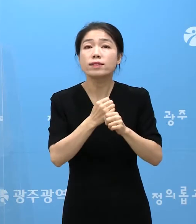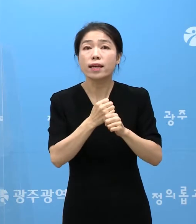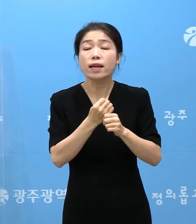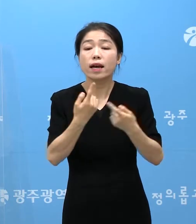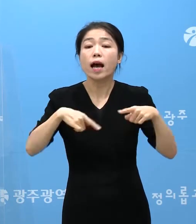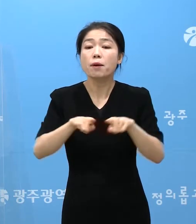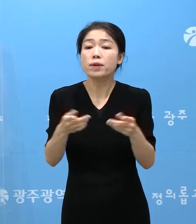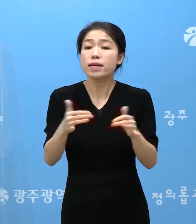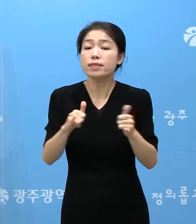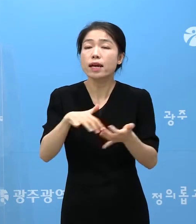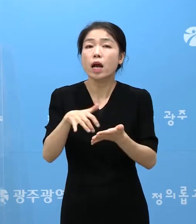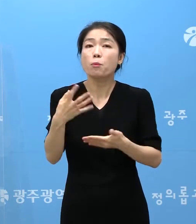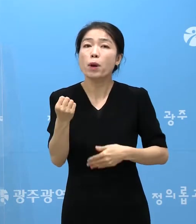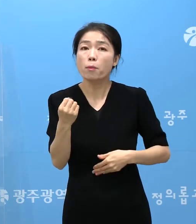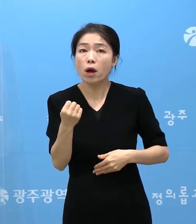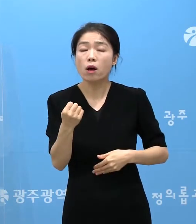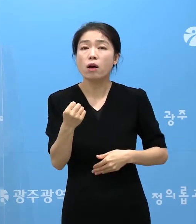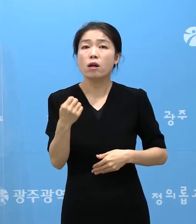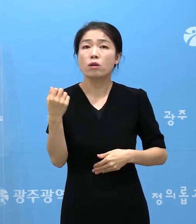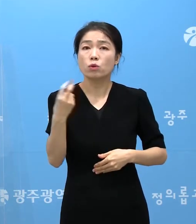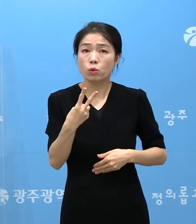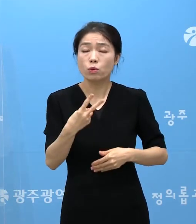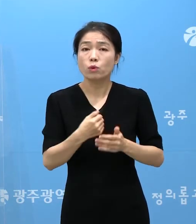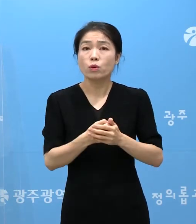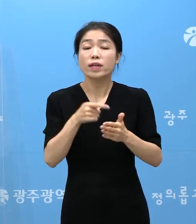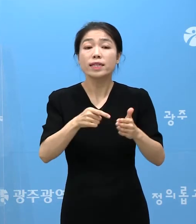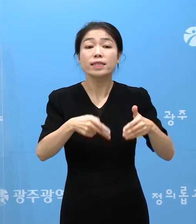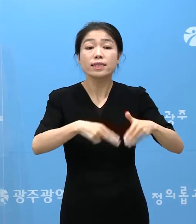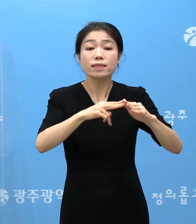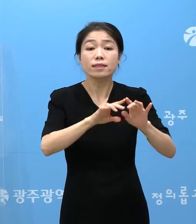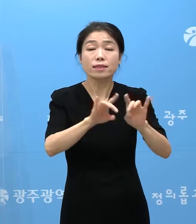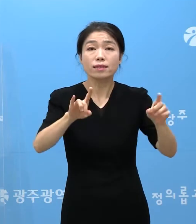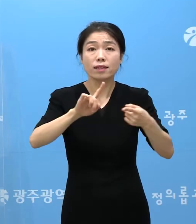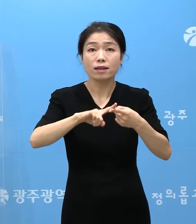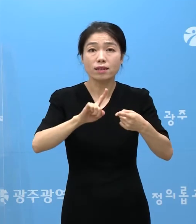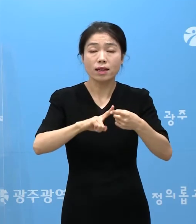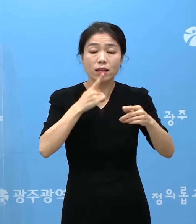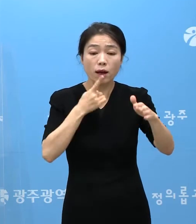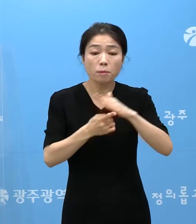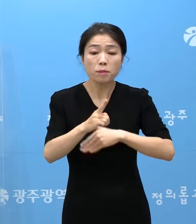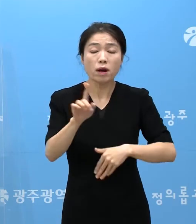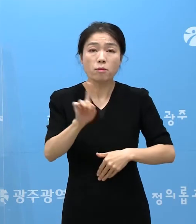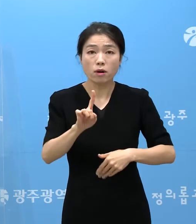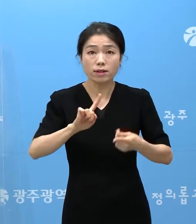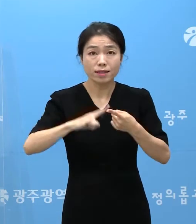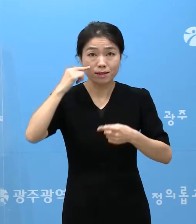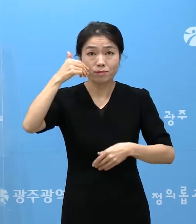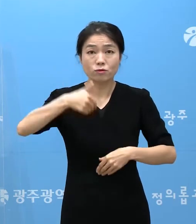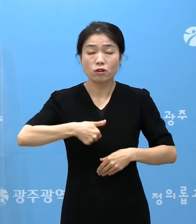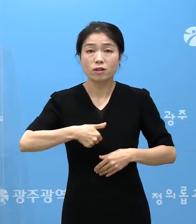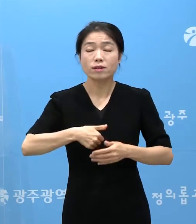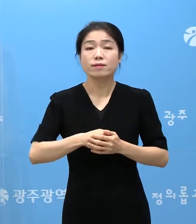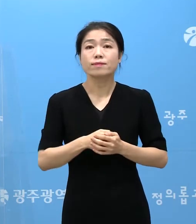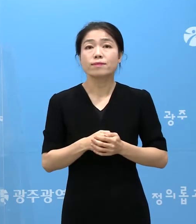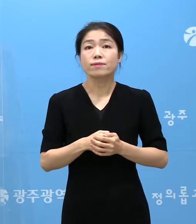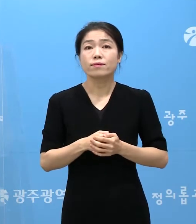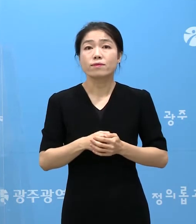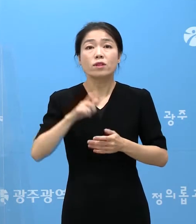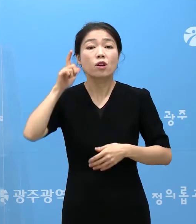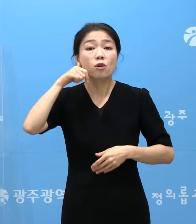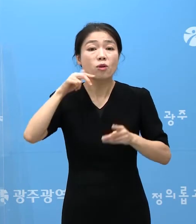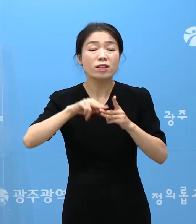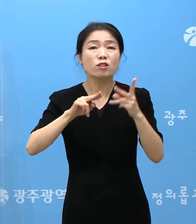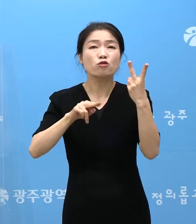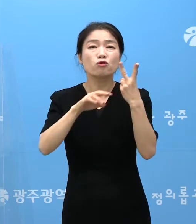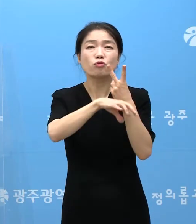당시 함께 일한 사람은 몇 명이나 되는지, 또 이 시설들에 대한 조치는 어떻게 되고 있는지 물으셨습니다. 콜센터